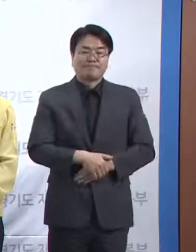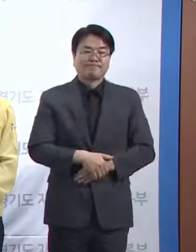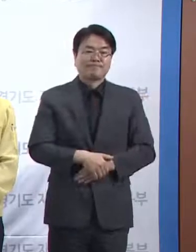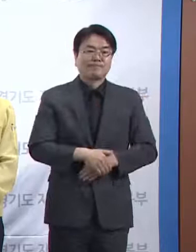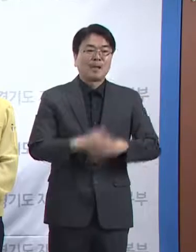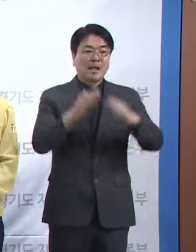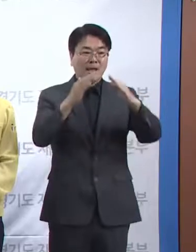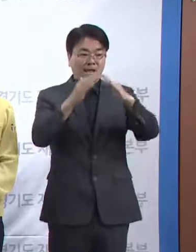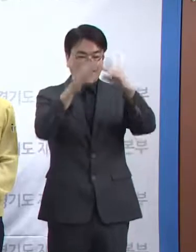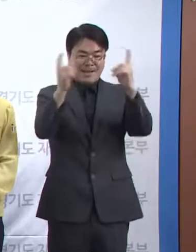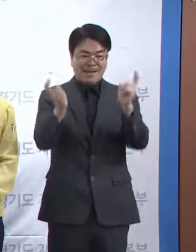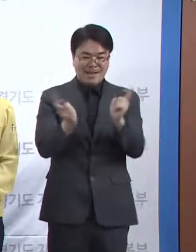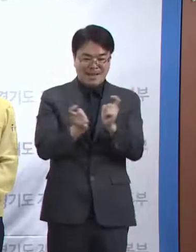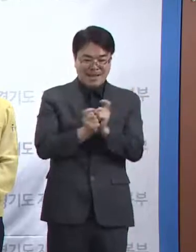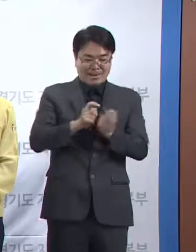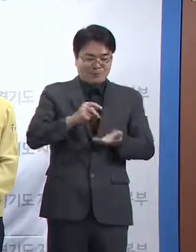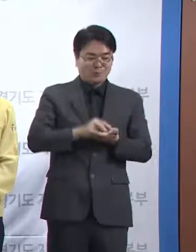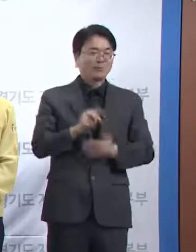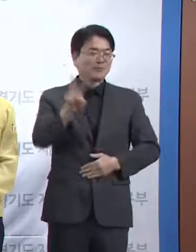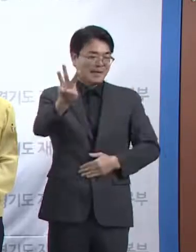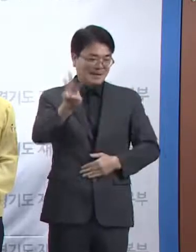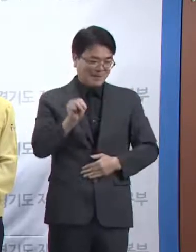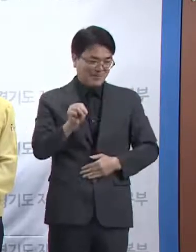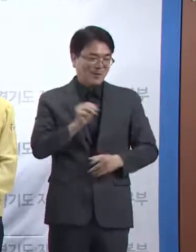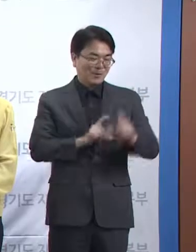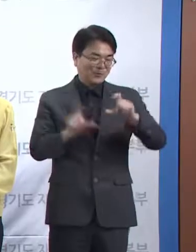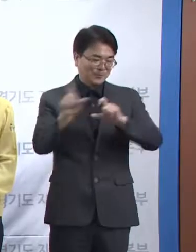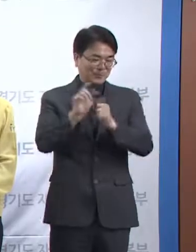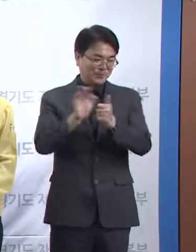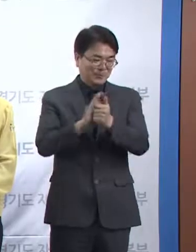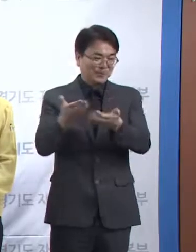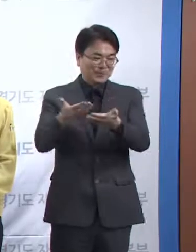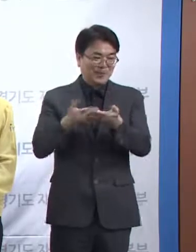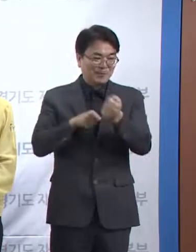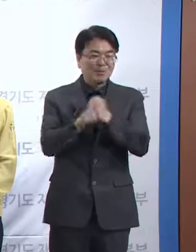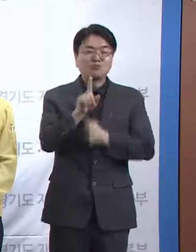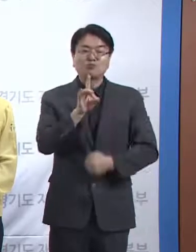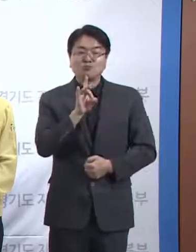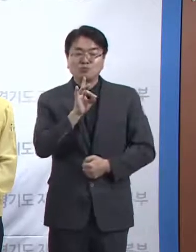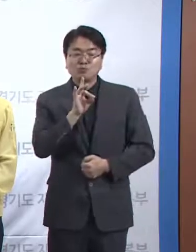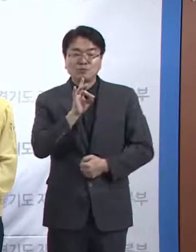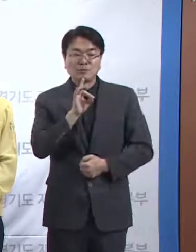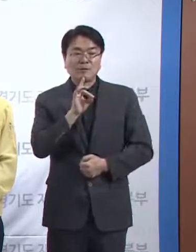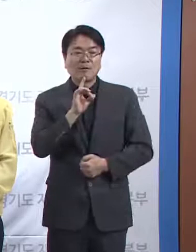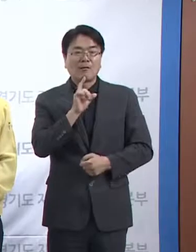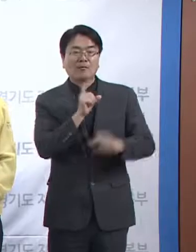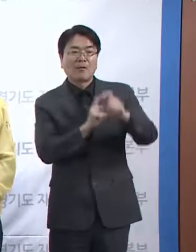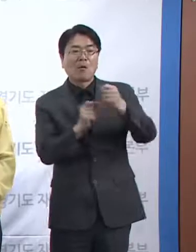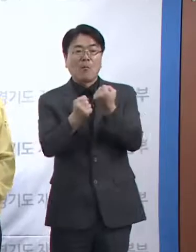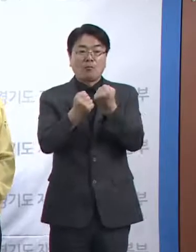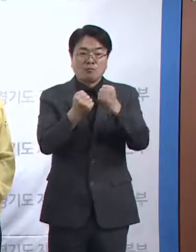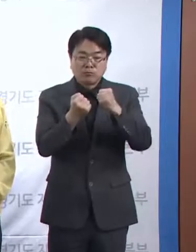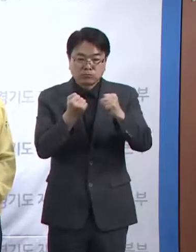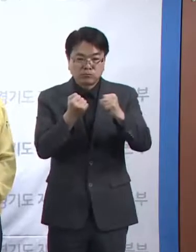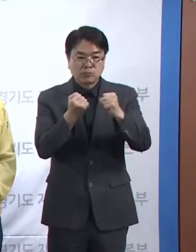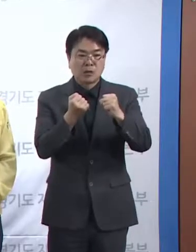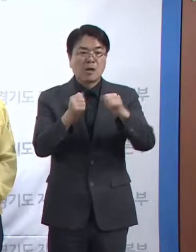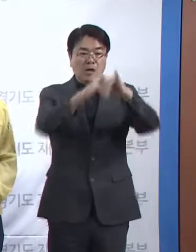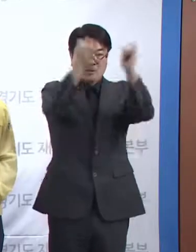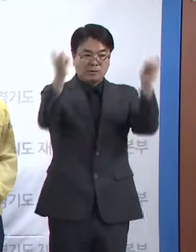개인별로는 3만 원 정도의 추가 지원이긴 하지만 이게 이제 소비로 이어지기 때문에 1인당 25만 원